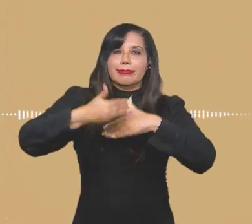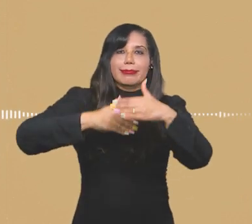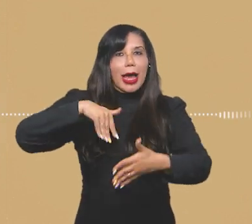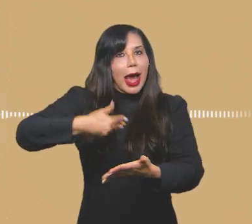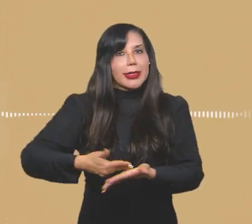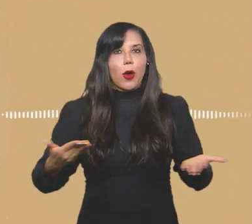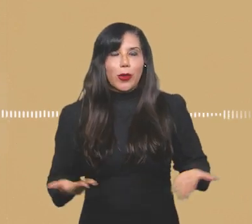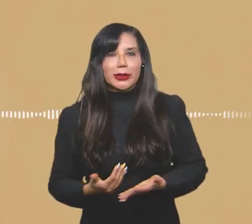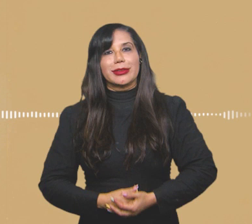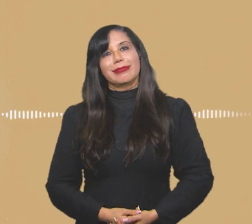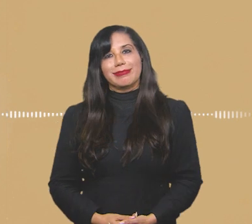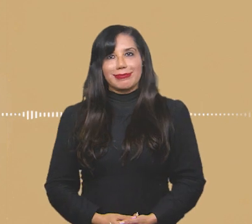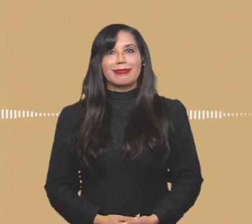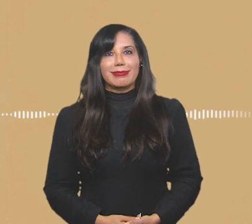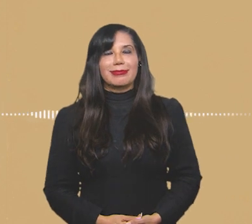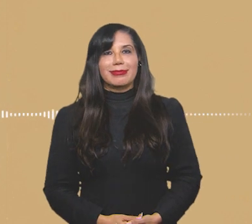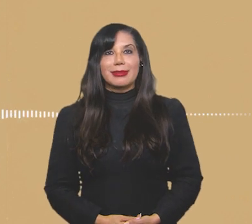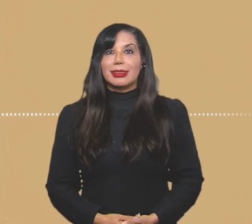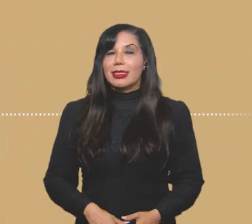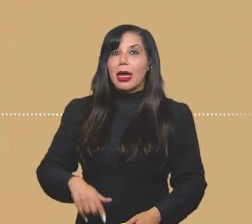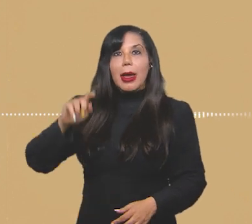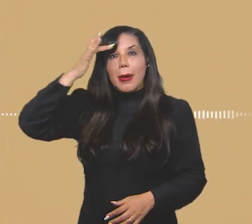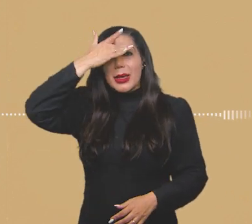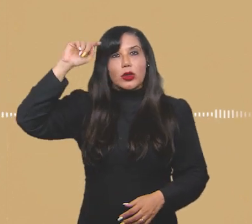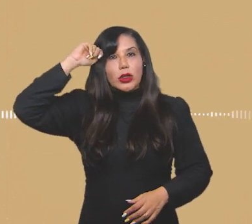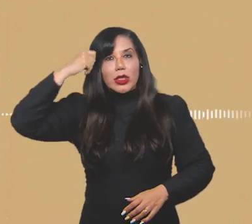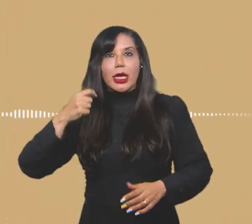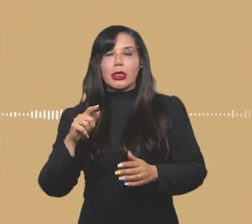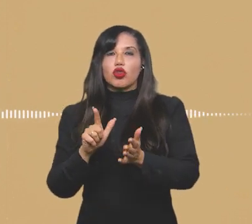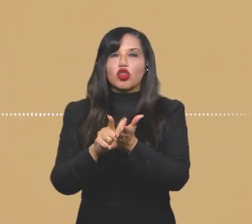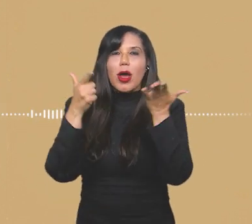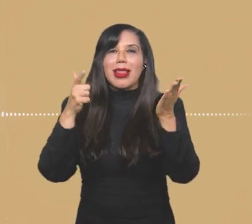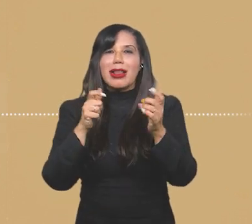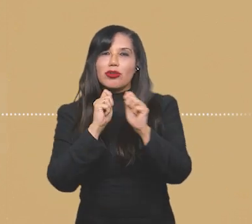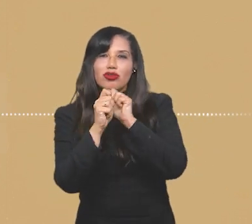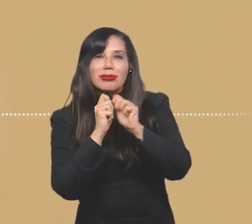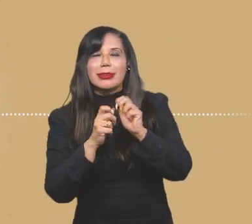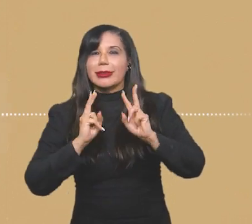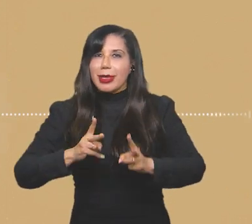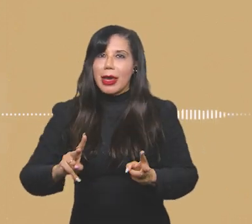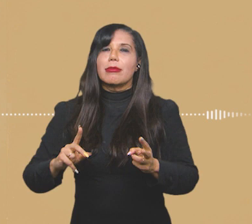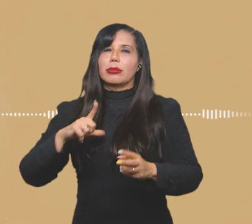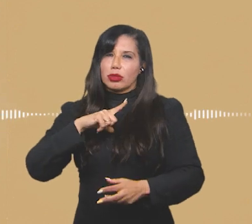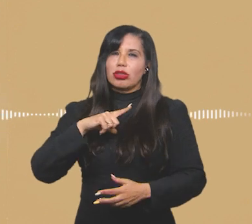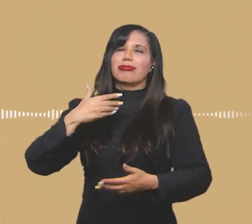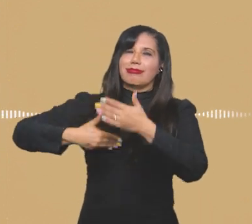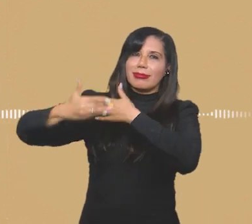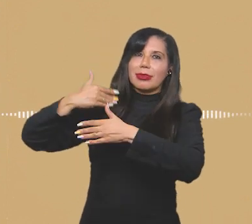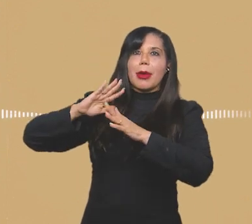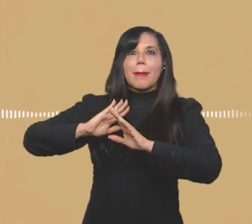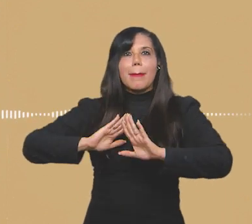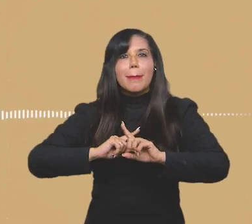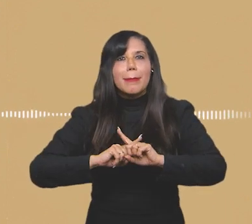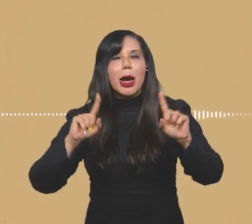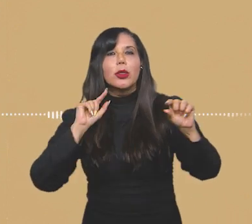constante até os dias atuais. Pessoas negras que fazem jornalismo, Isso sempre existiu. Mas talvez